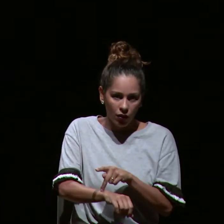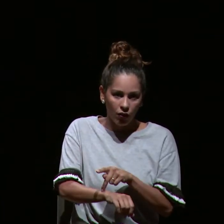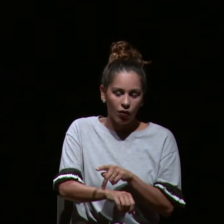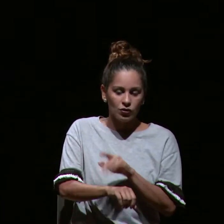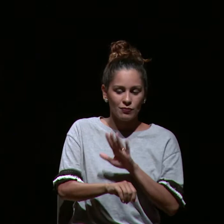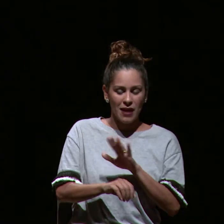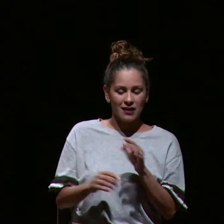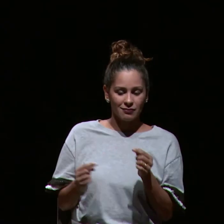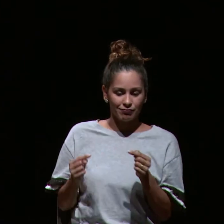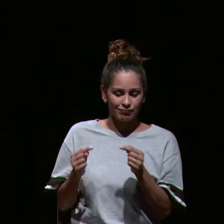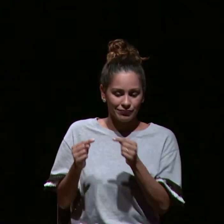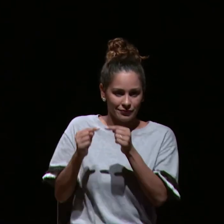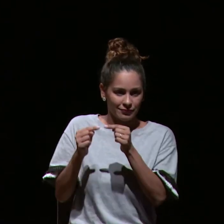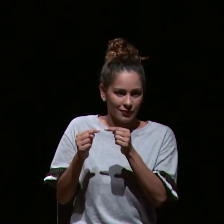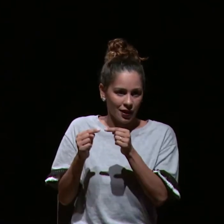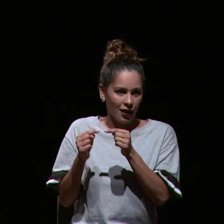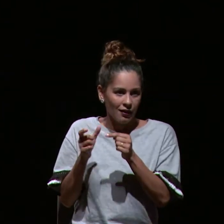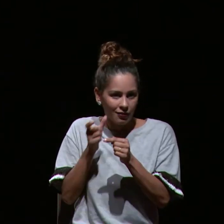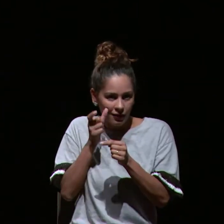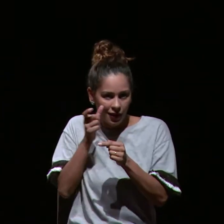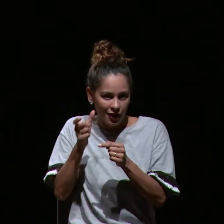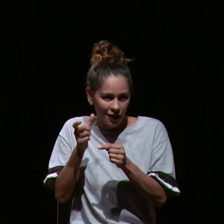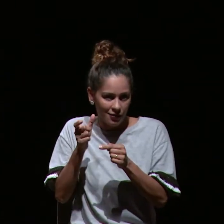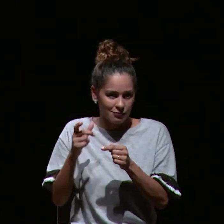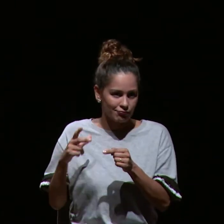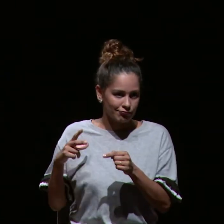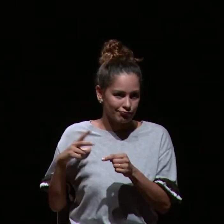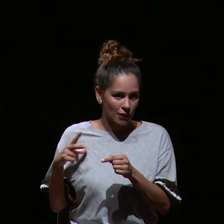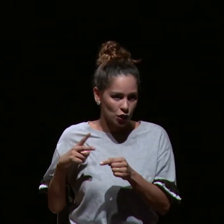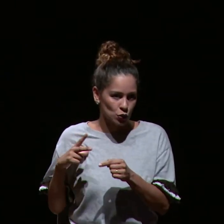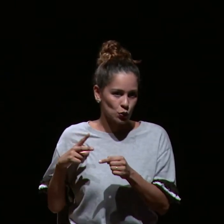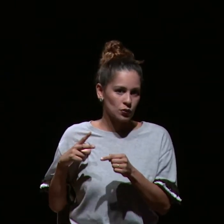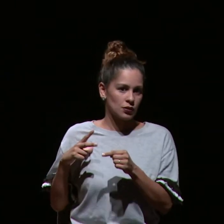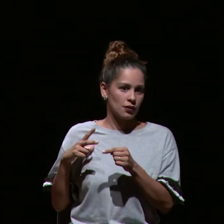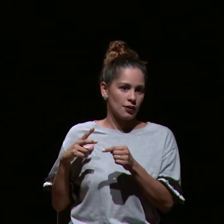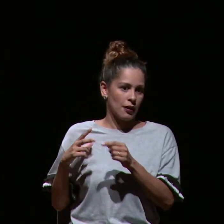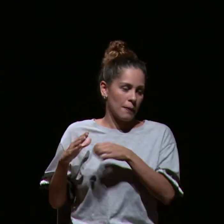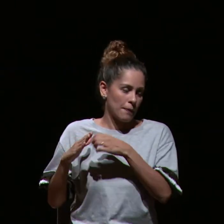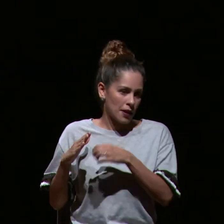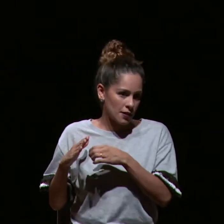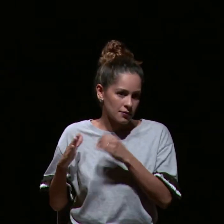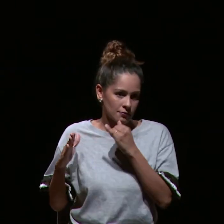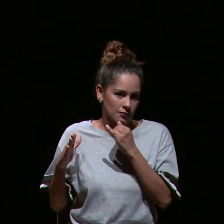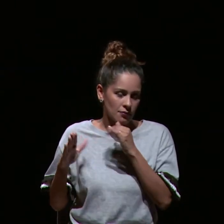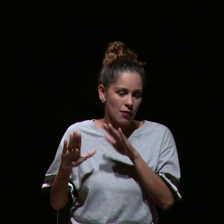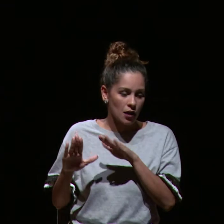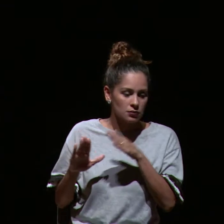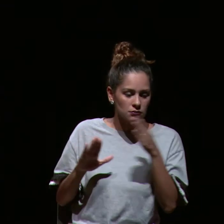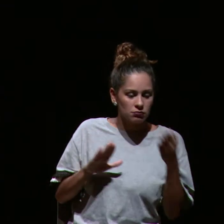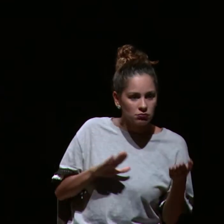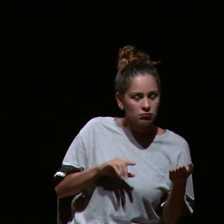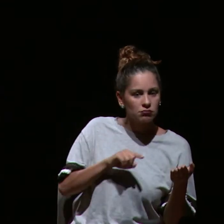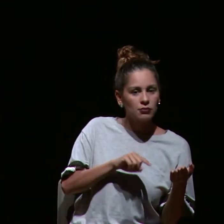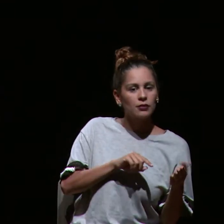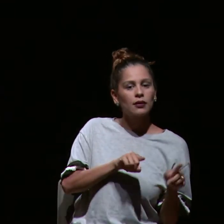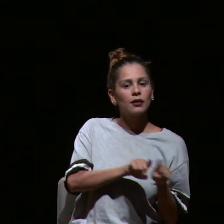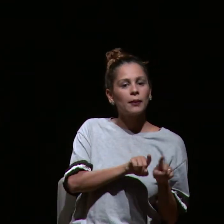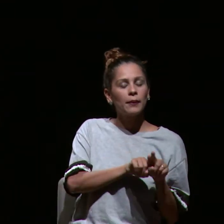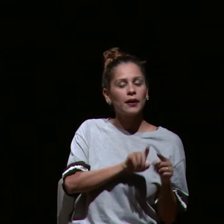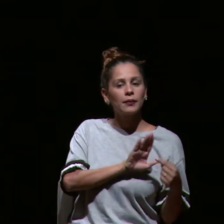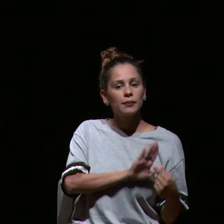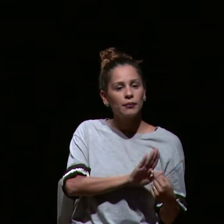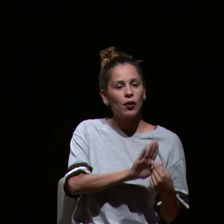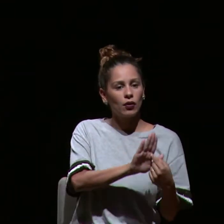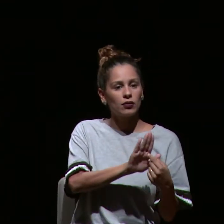ideológicos e comerciais de editoras e do próprio Estado, por outro lado, a autora também destaca as singulares percepções produzidas